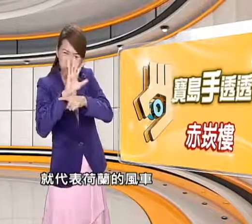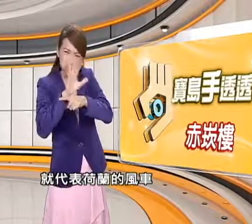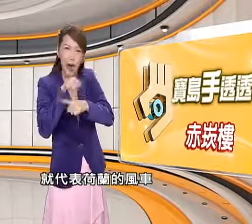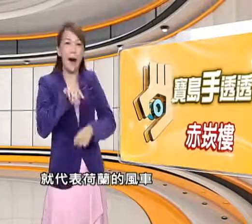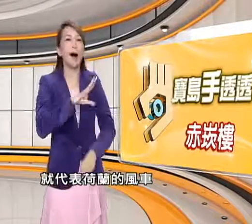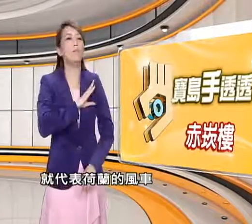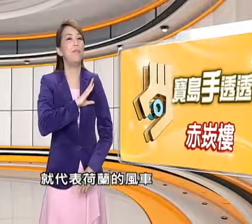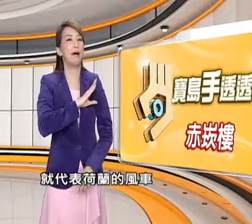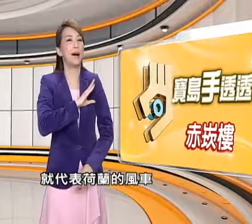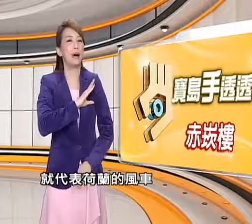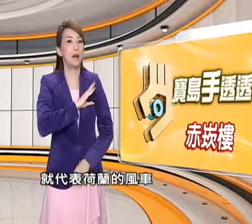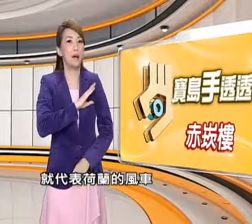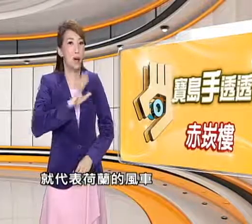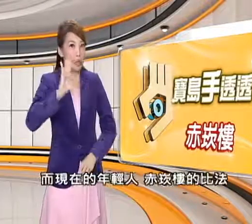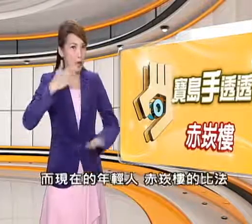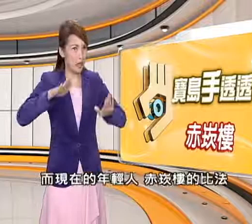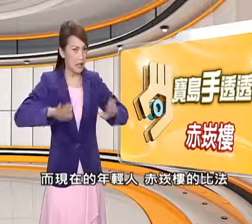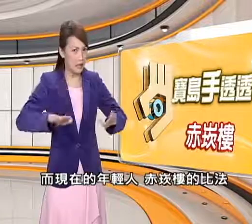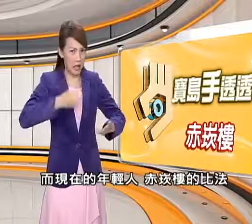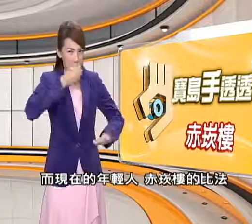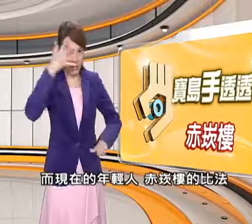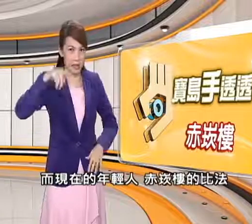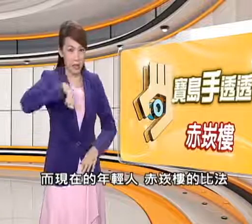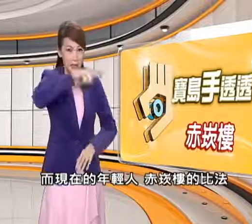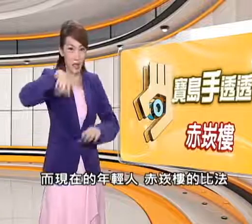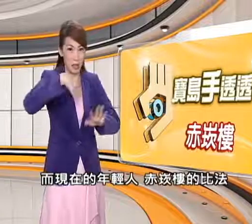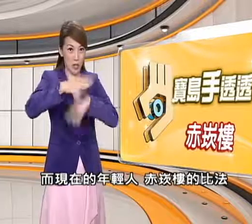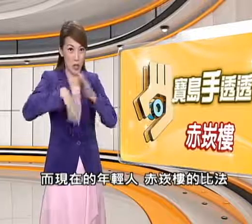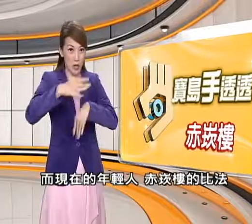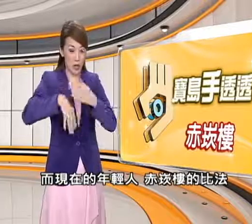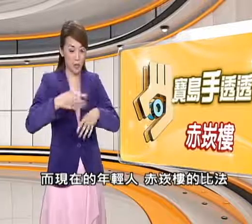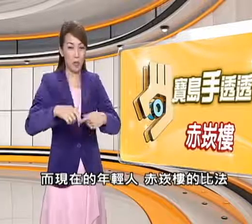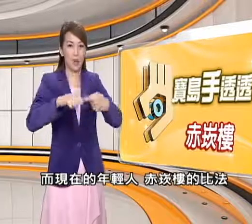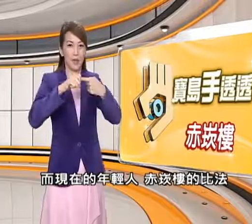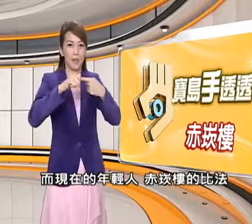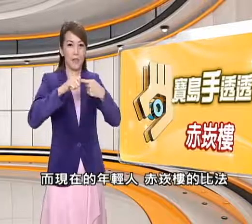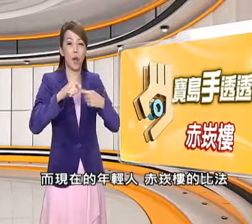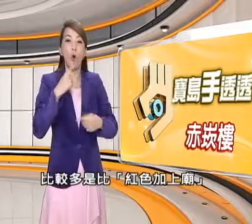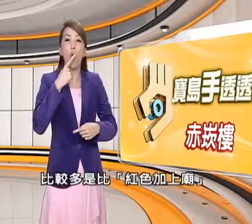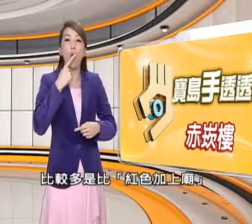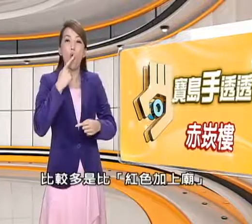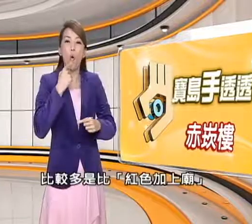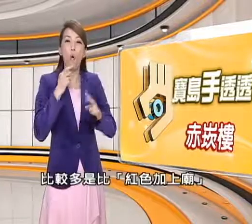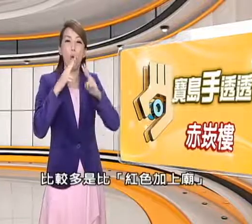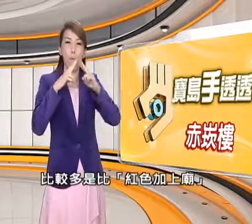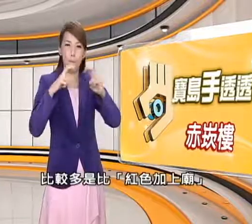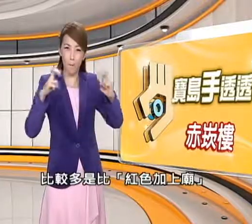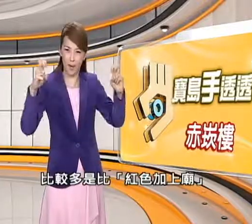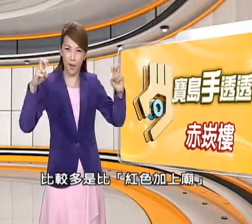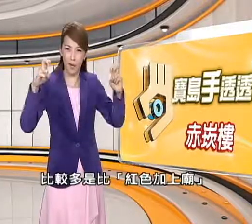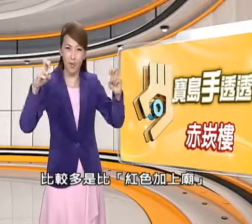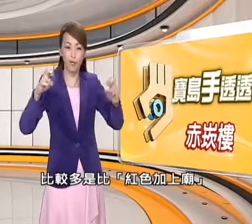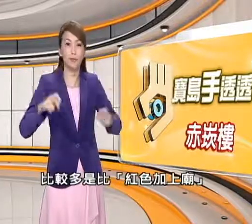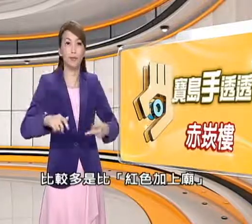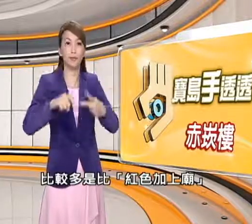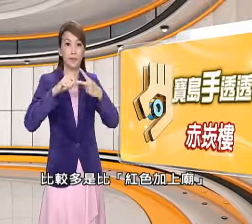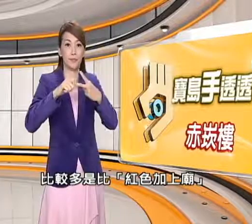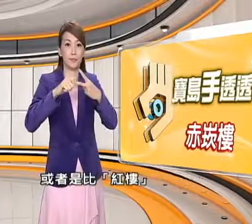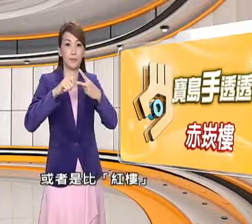车。而现在的年轻人，赤坎楼的笔法比较多是比红色加上庙，或者是